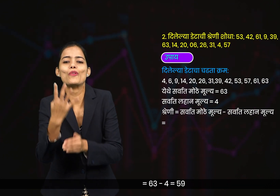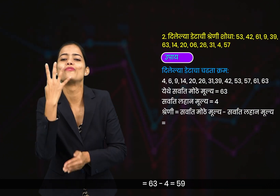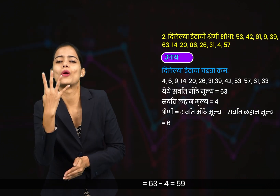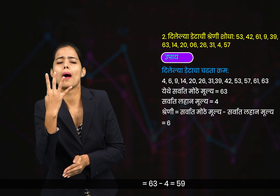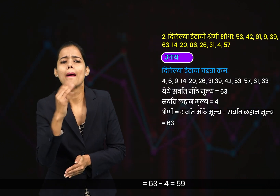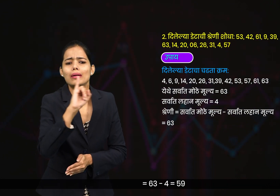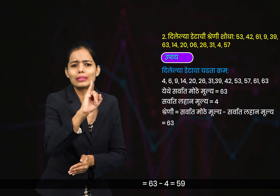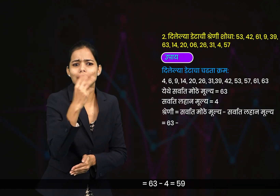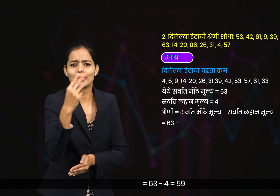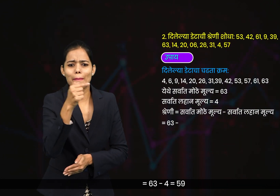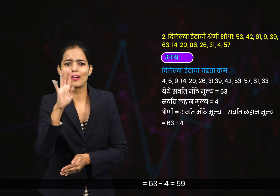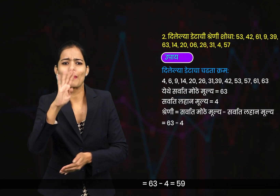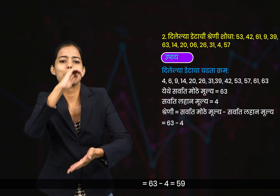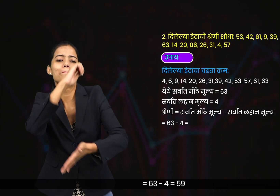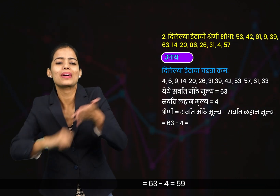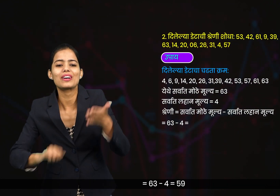63 वजा 4 बरोबर 59।